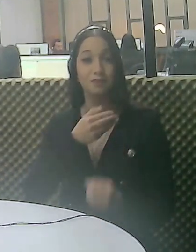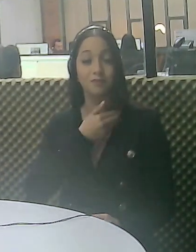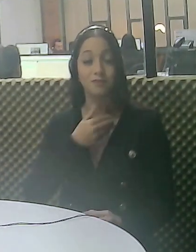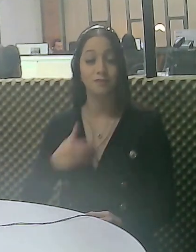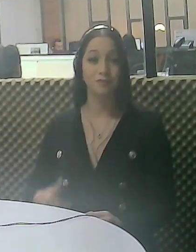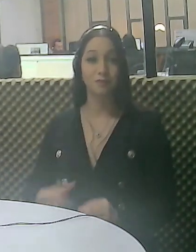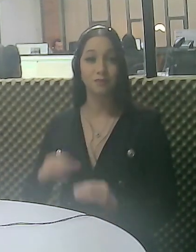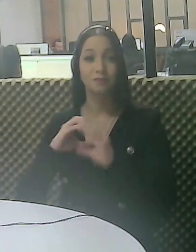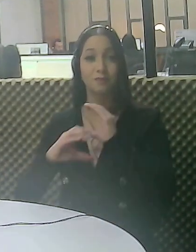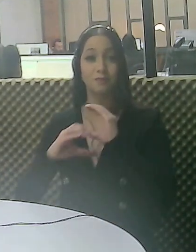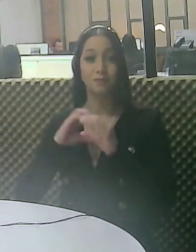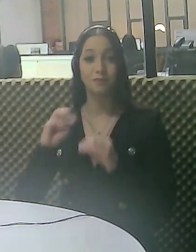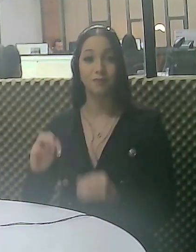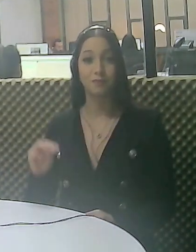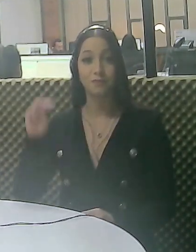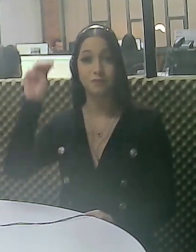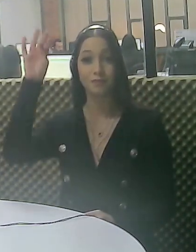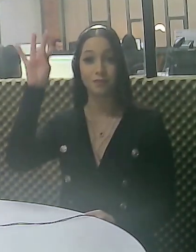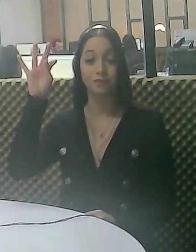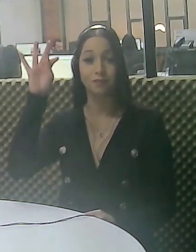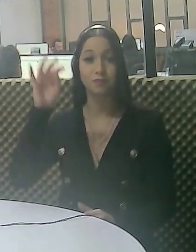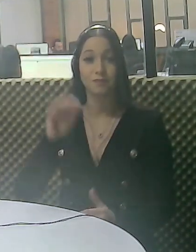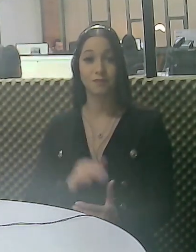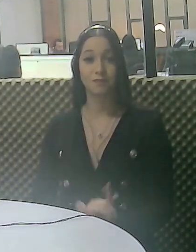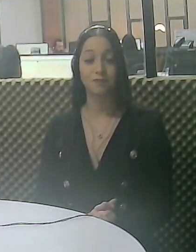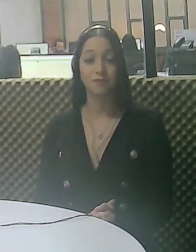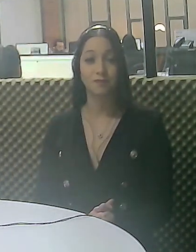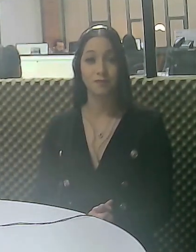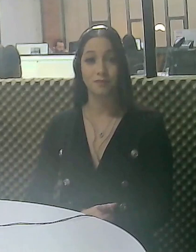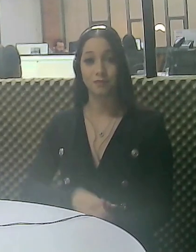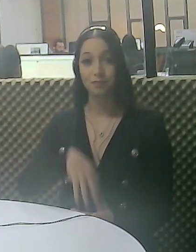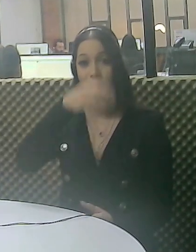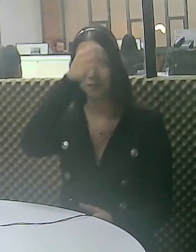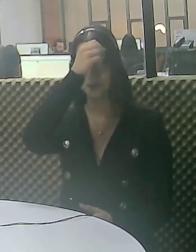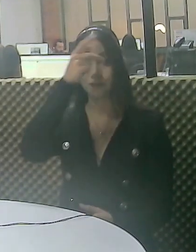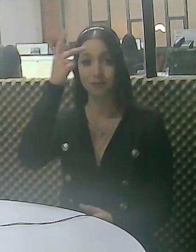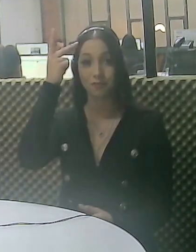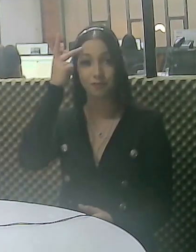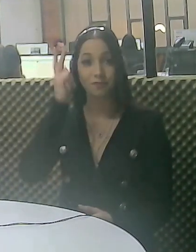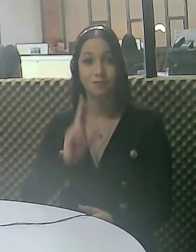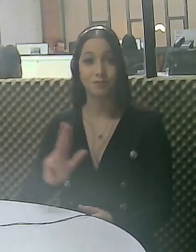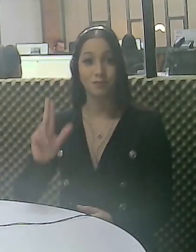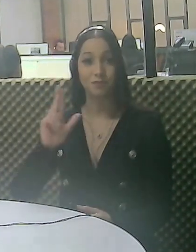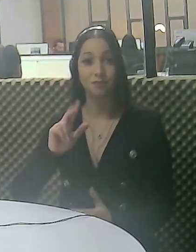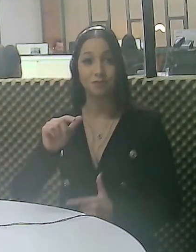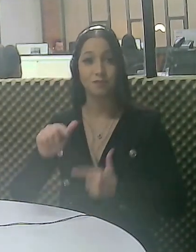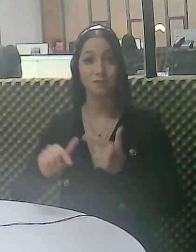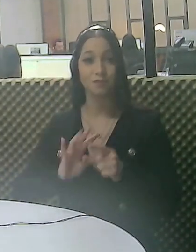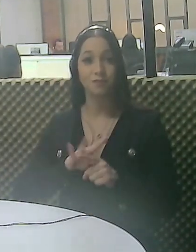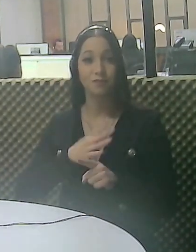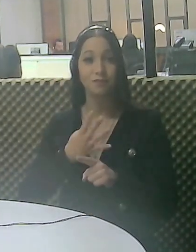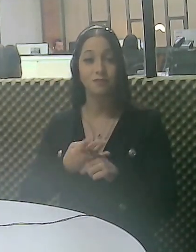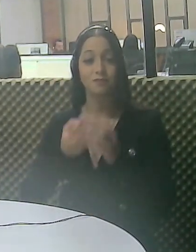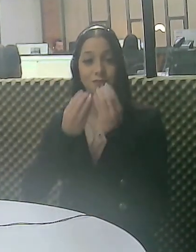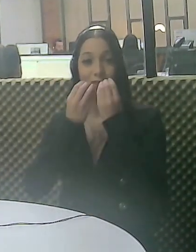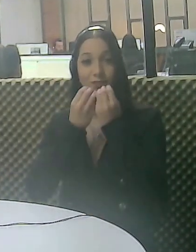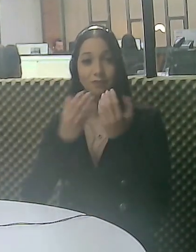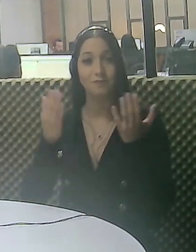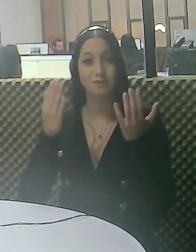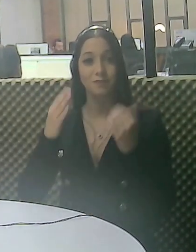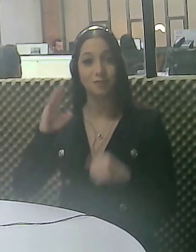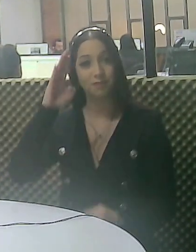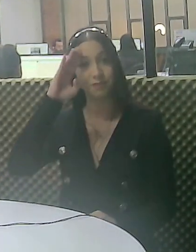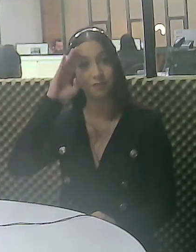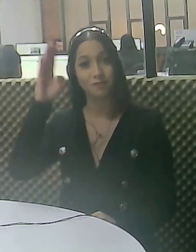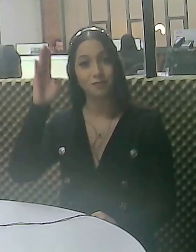Secretário Municipal de Governo e Comunicação, Marco Túlio de Castro Kalimann. Prefeitura de Uberlândia. Fazer mais,